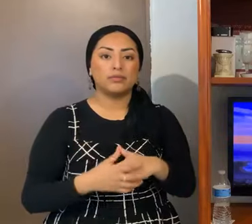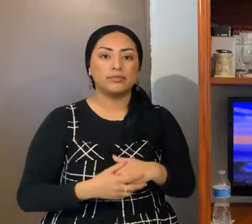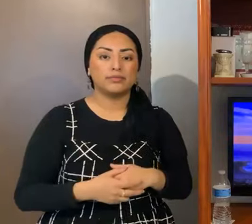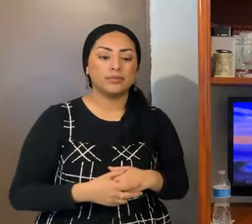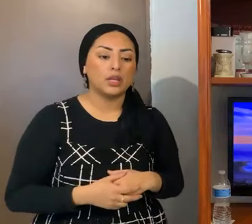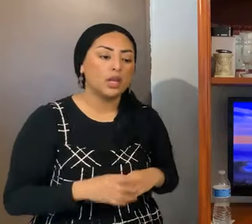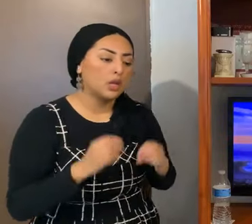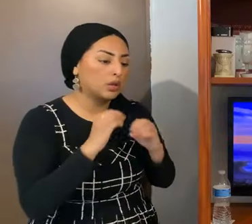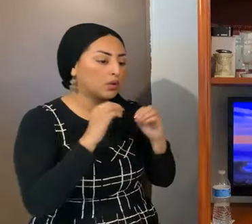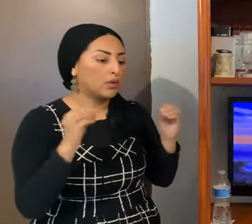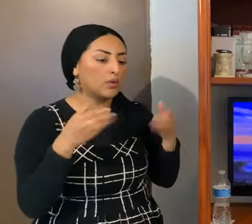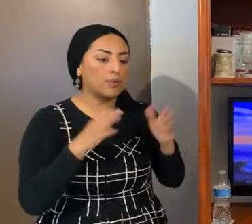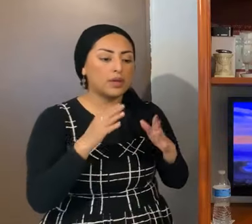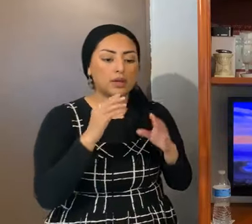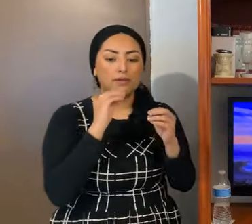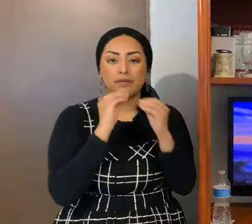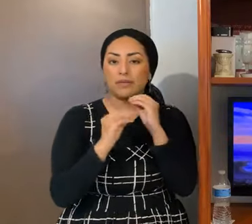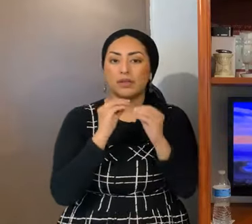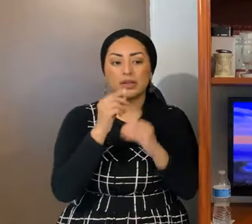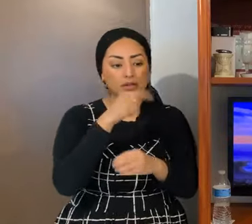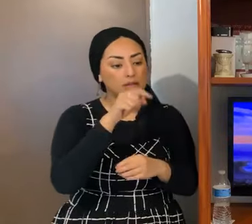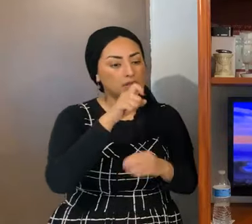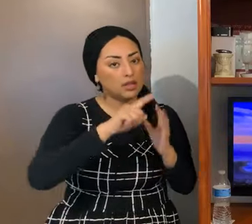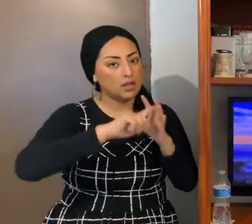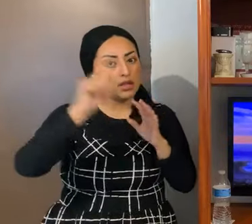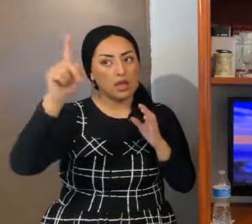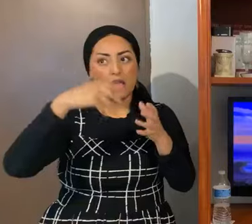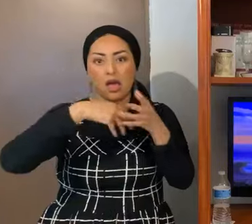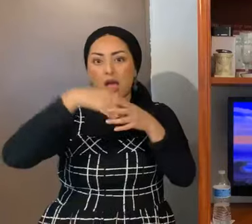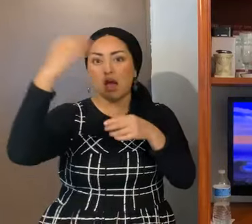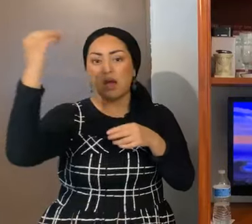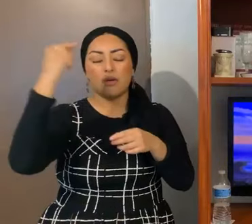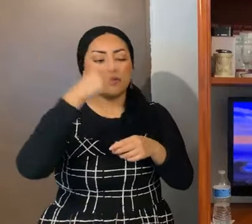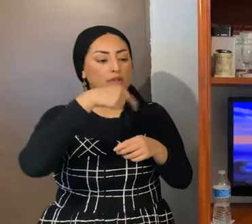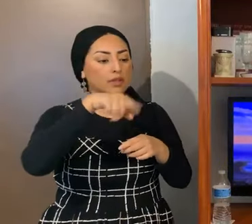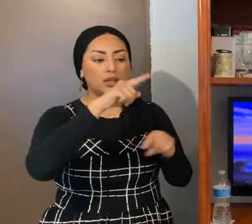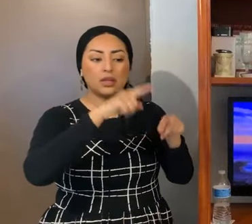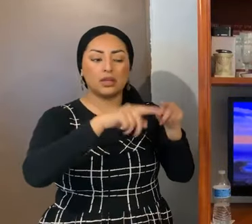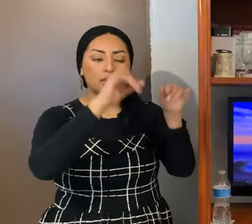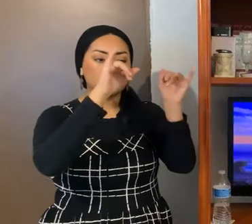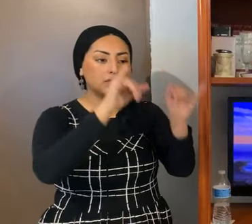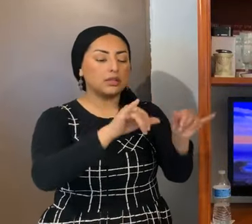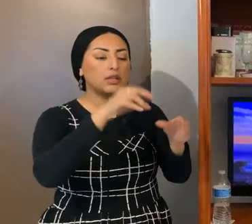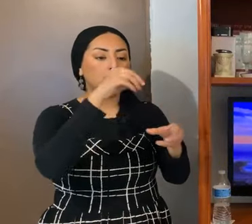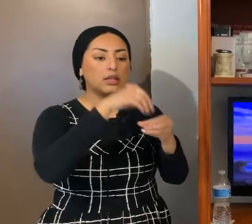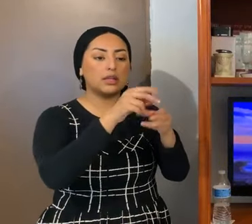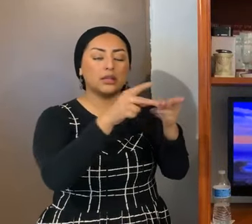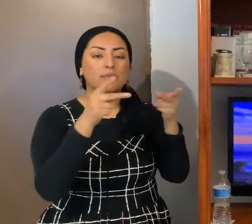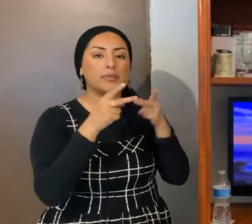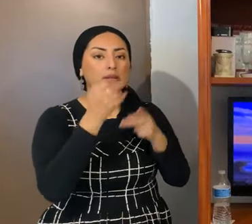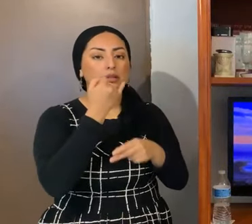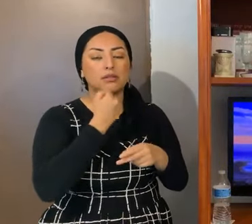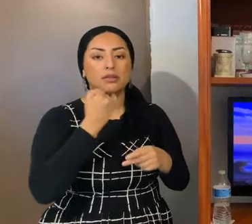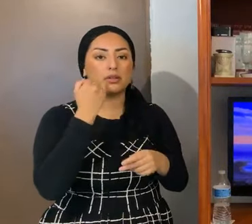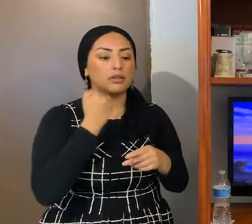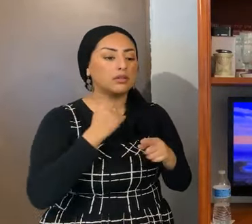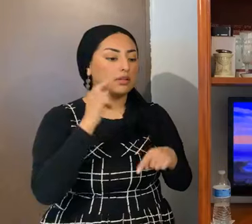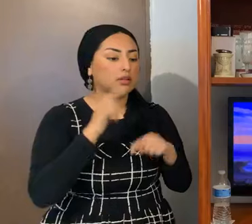había forma de que esto se arreglara, tenían que salir, no eran dignos de estar allá en Eretz Israel.